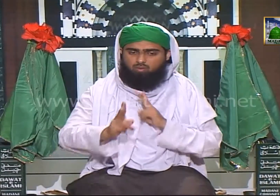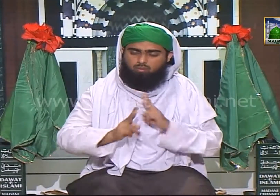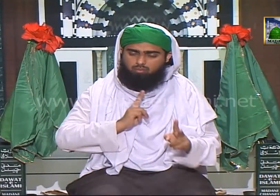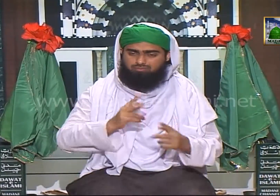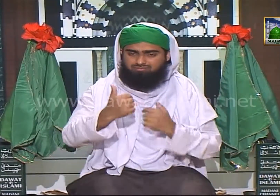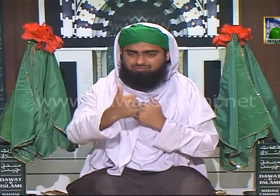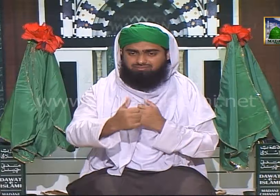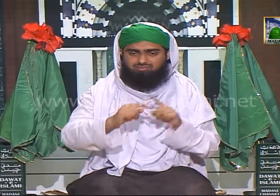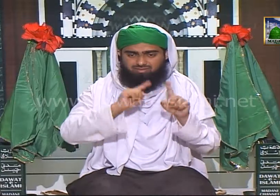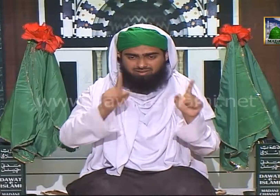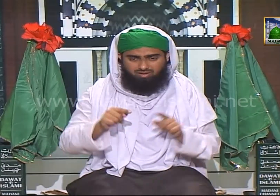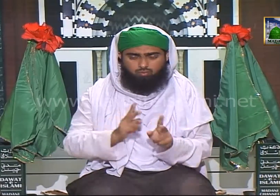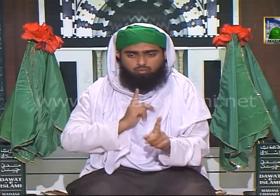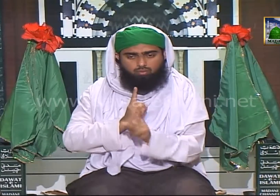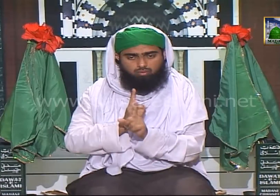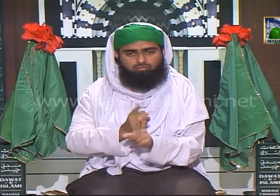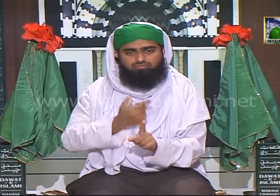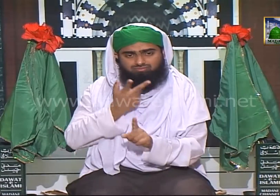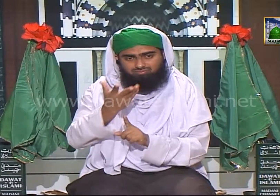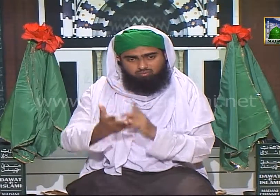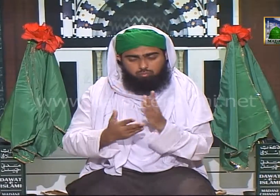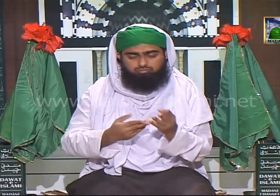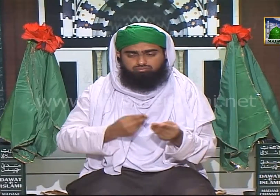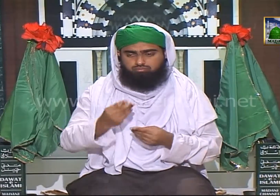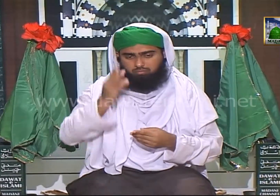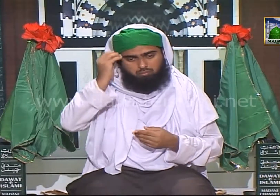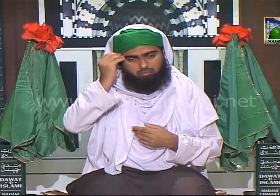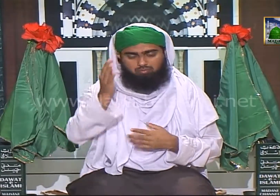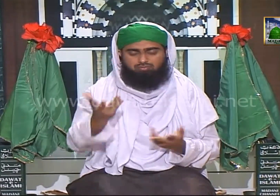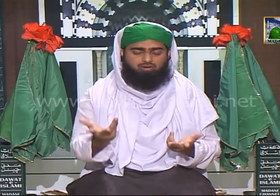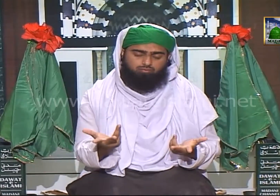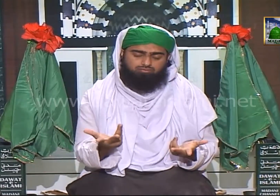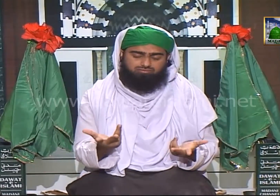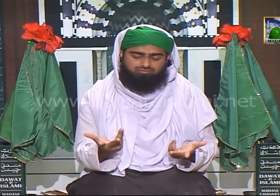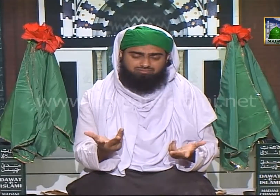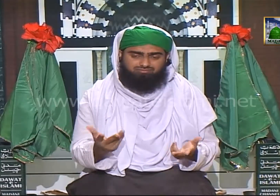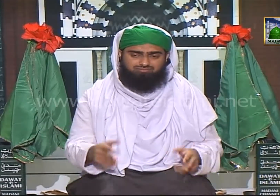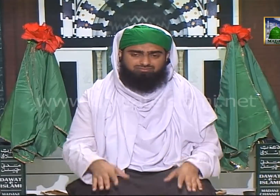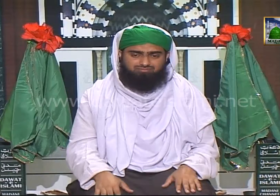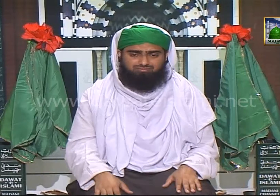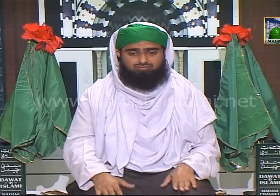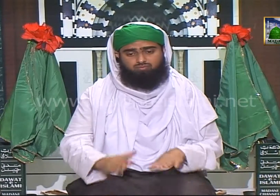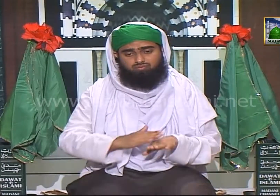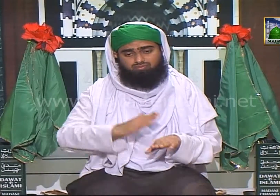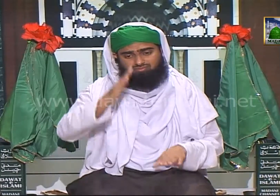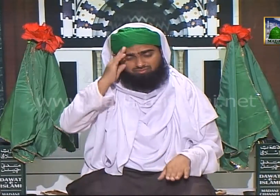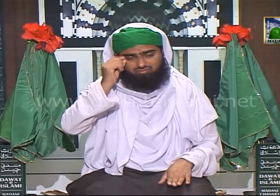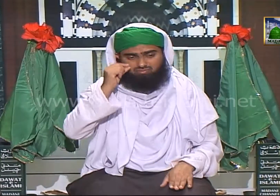ہماری ہر حرکت و سکنت کو وہ اپنے ذہن میں نوٹ کرتا ہو، ہمیں کیا پتا. تو آج کل ہم تو نہیں سمجھتے نا. تو میرے پیارے اسلامی بھائیوں بڑا مشکل ہے